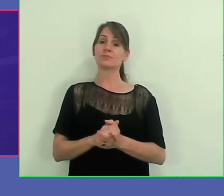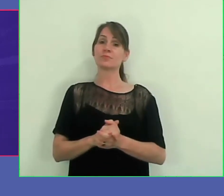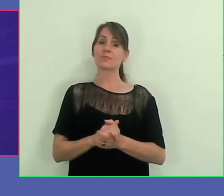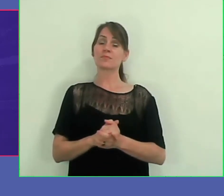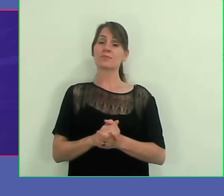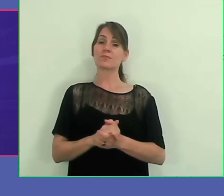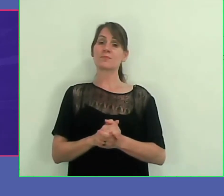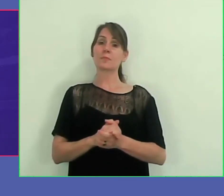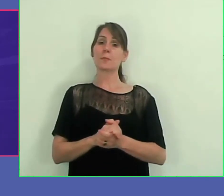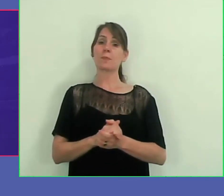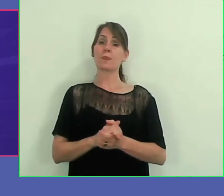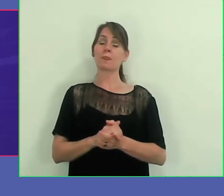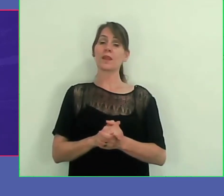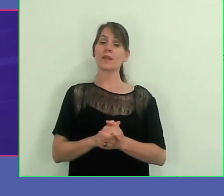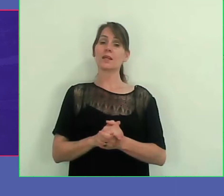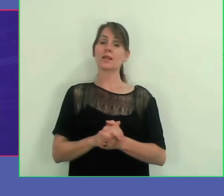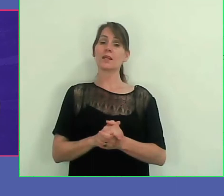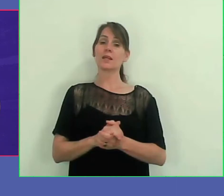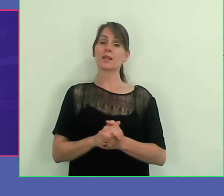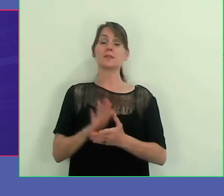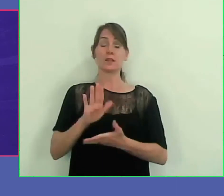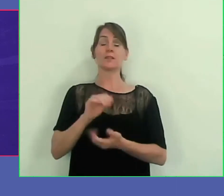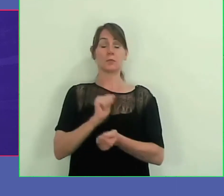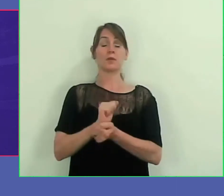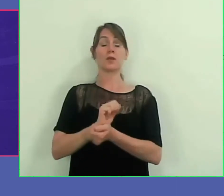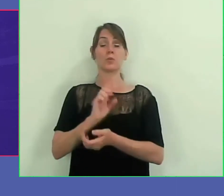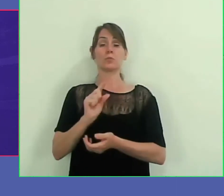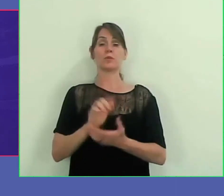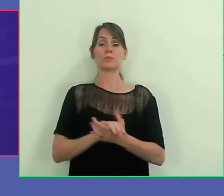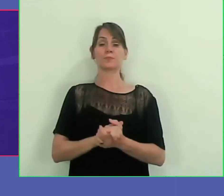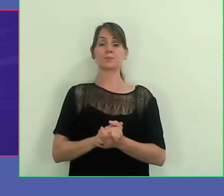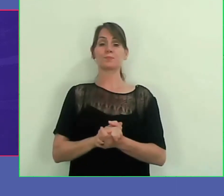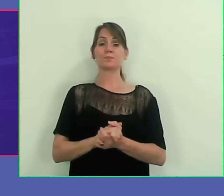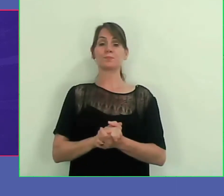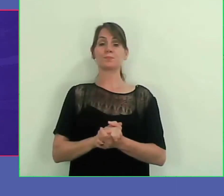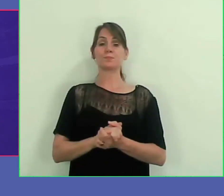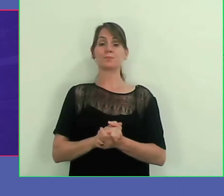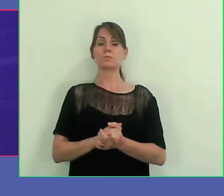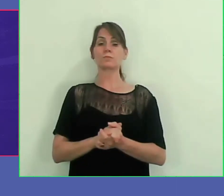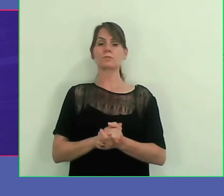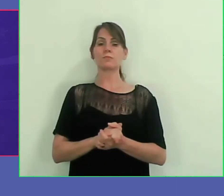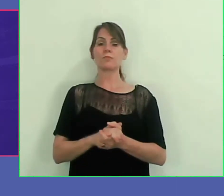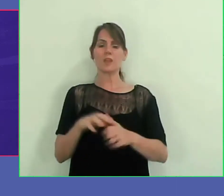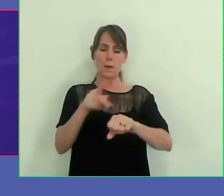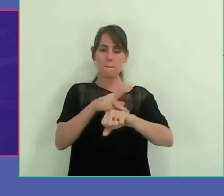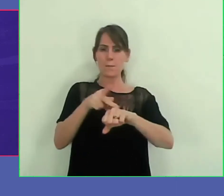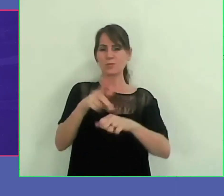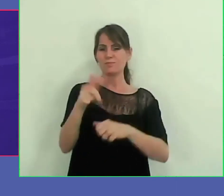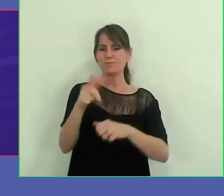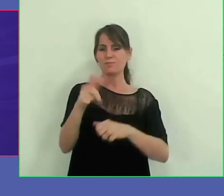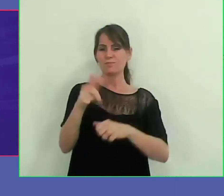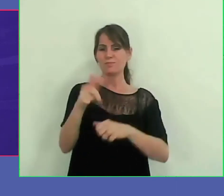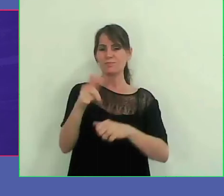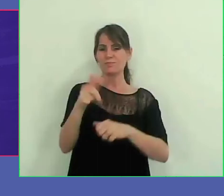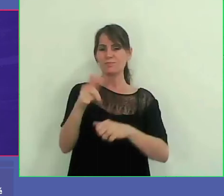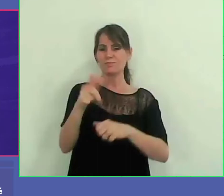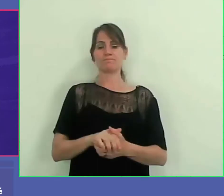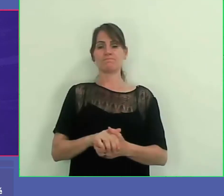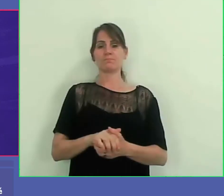Peraí, eu acho que pulei aqui, peraí. Imoralidade sexual, impureza, paixão,